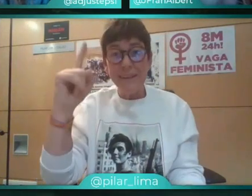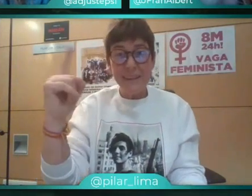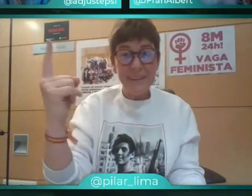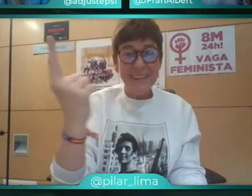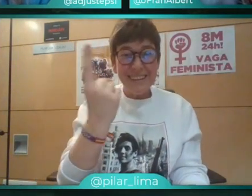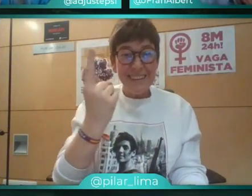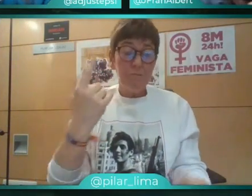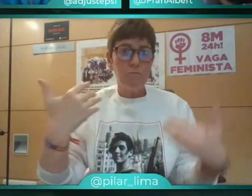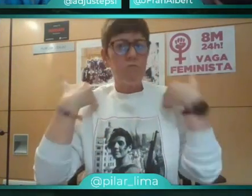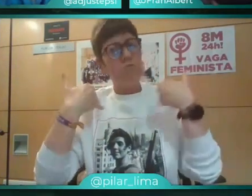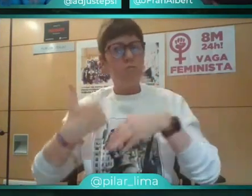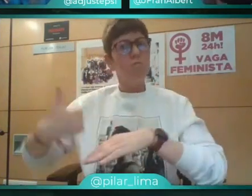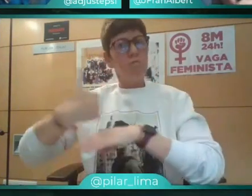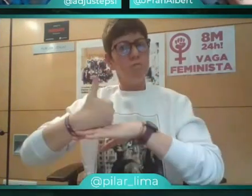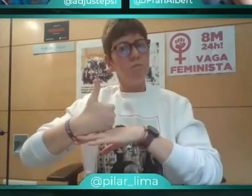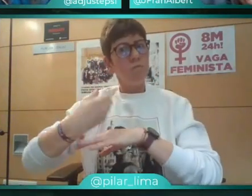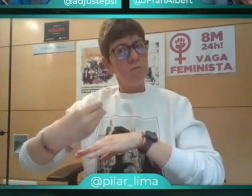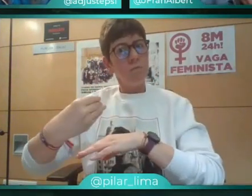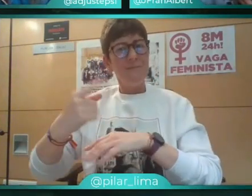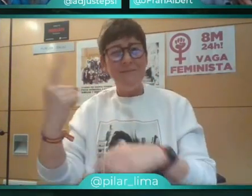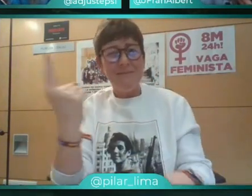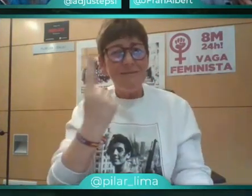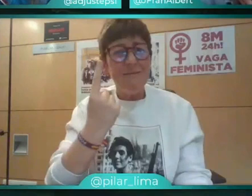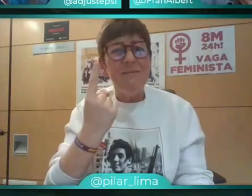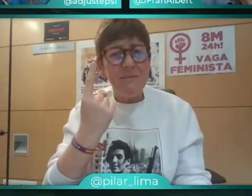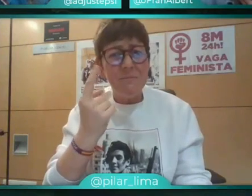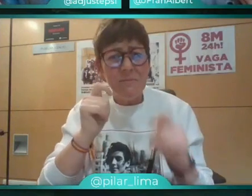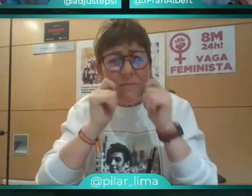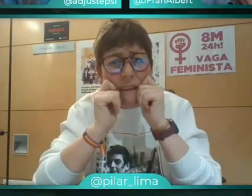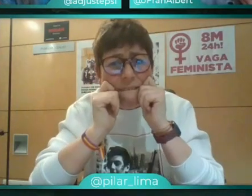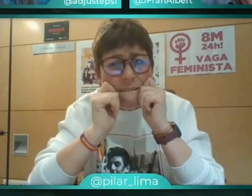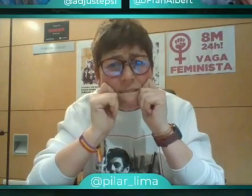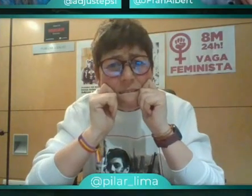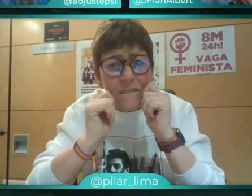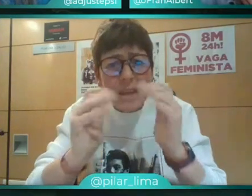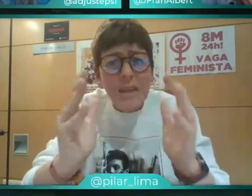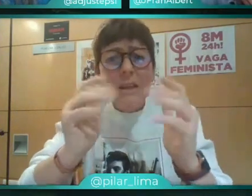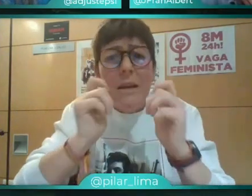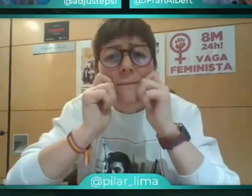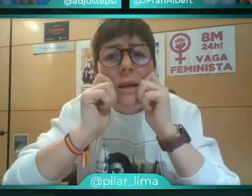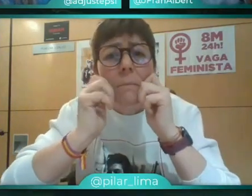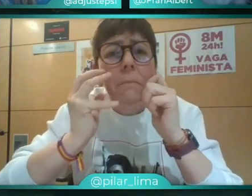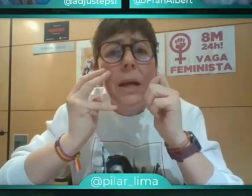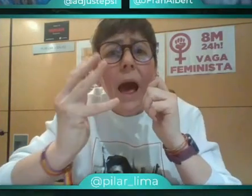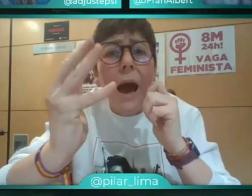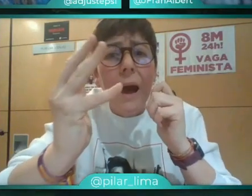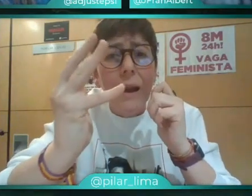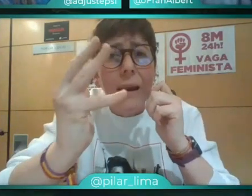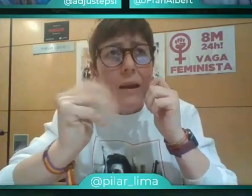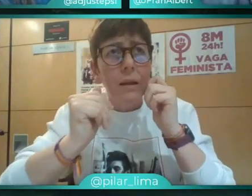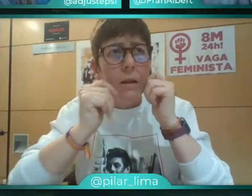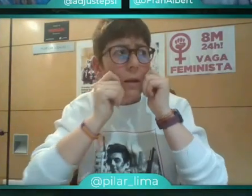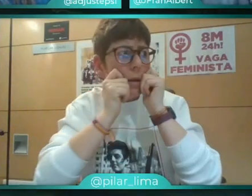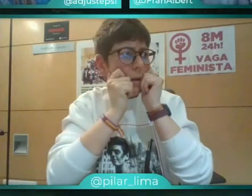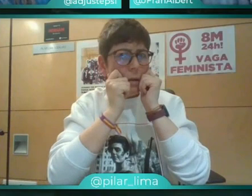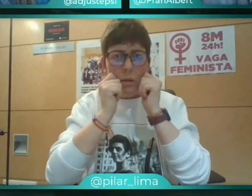mencionar pero por parte de hombres cargos cargos públicos importantes y que vienen y que el